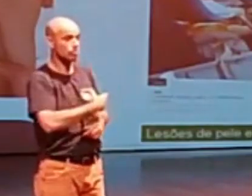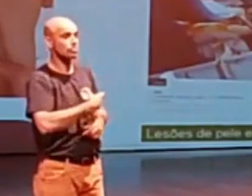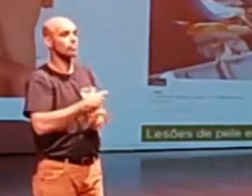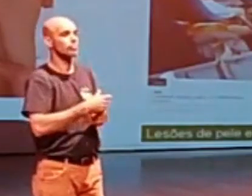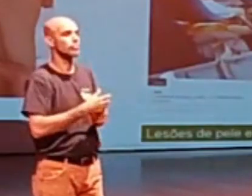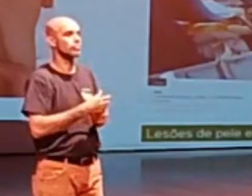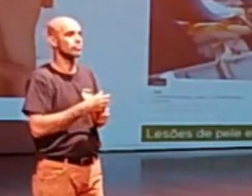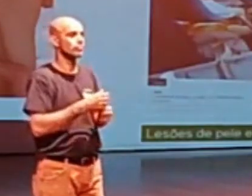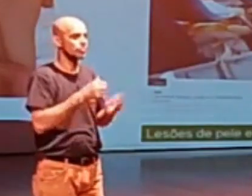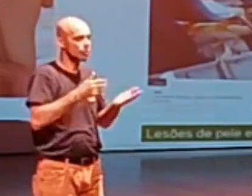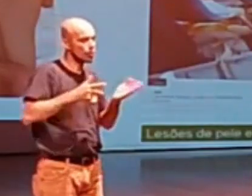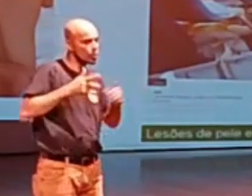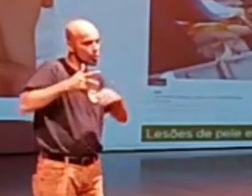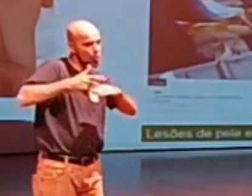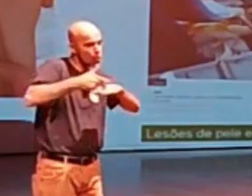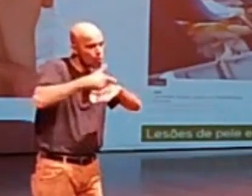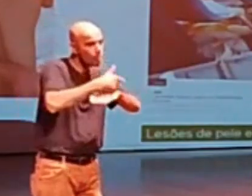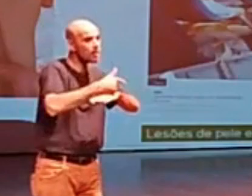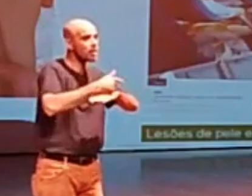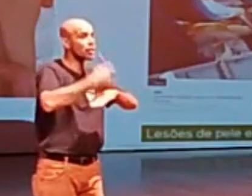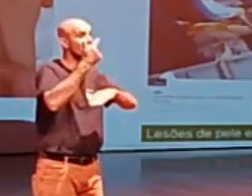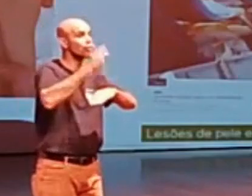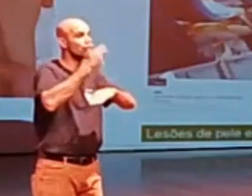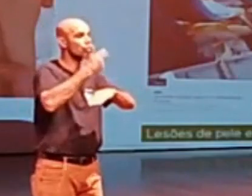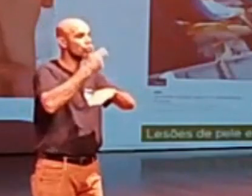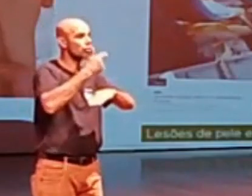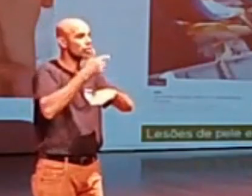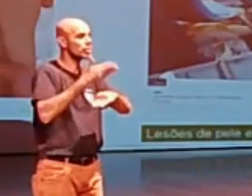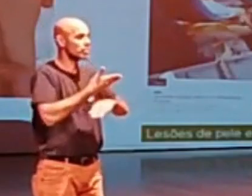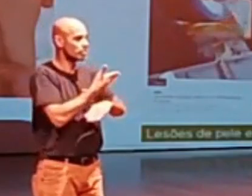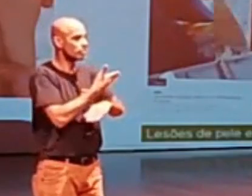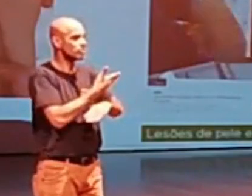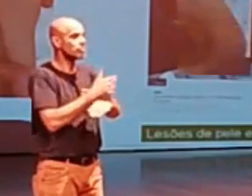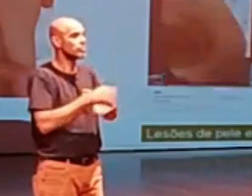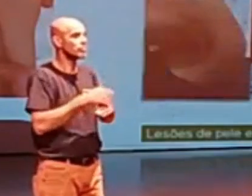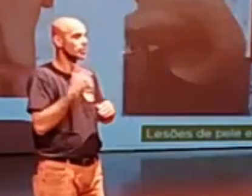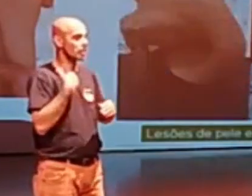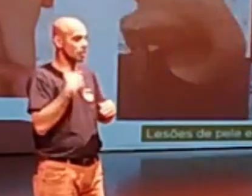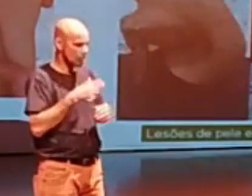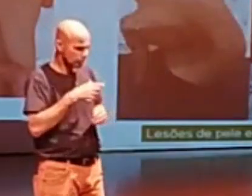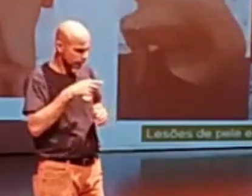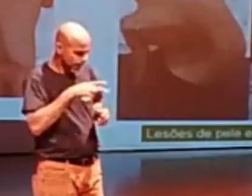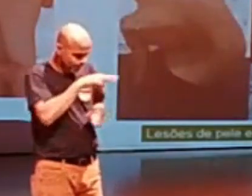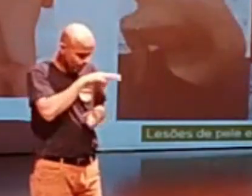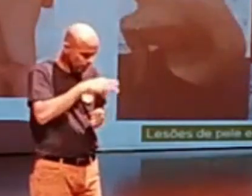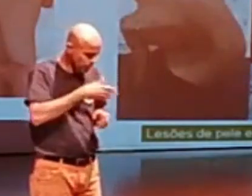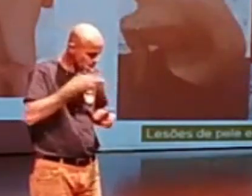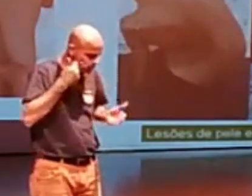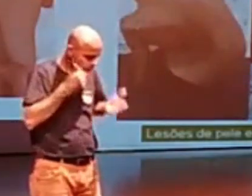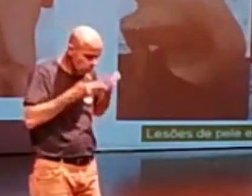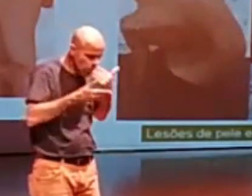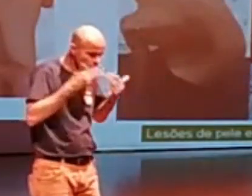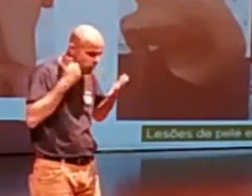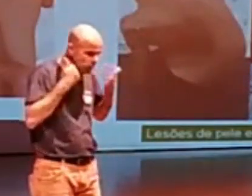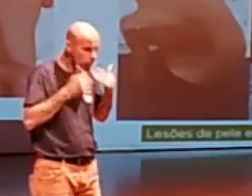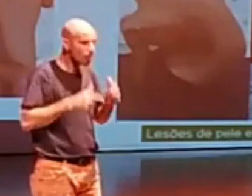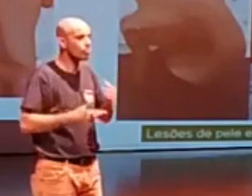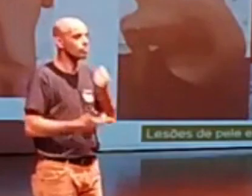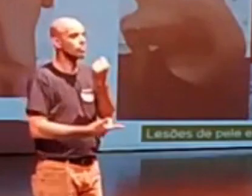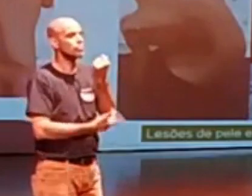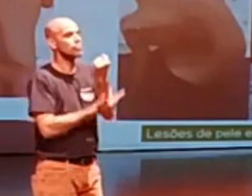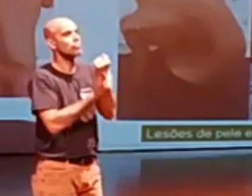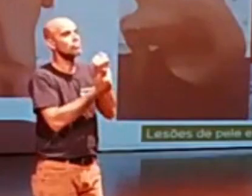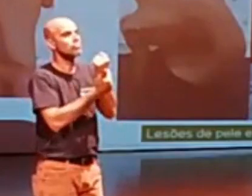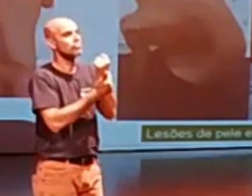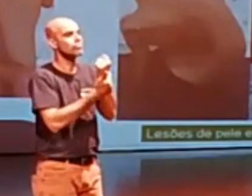caso no Brasil com o professor Miladi, que era aquele paciente. E eu fui aprendendo e nós fizemos isso por uma